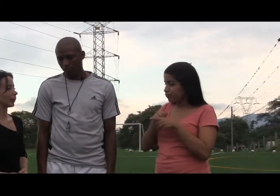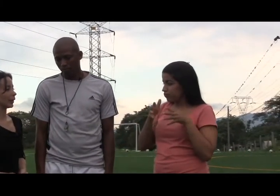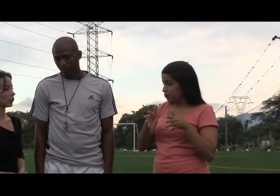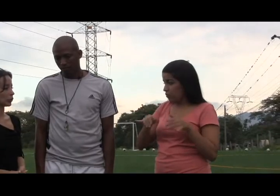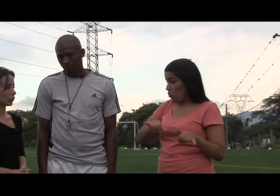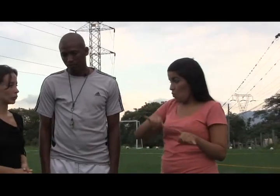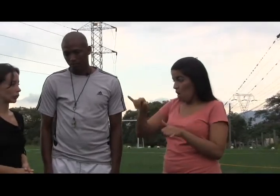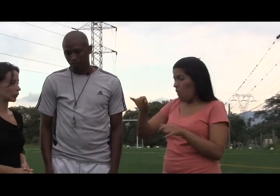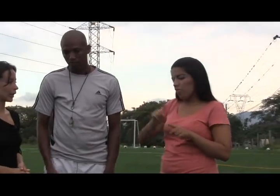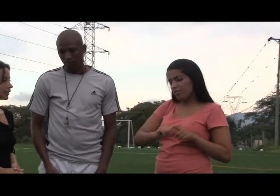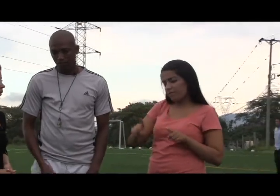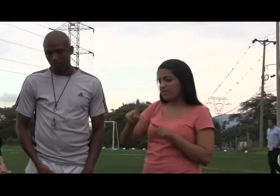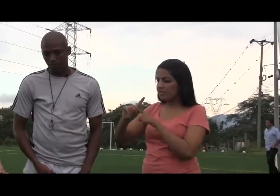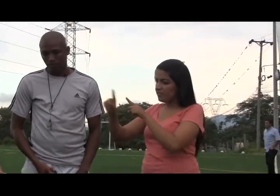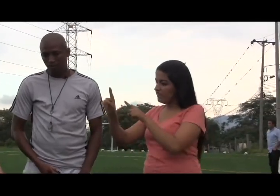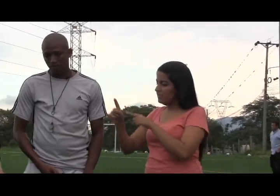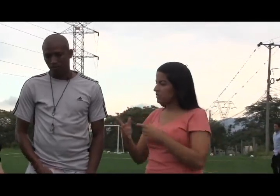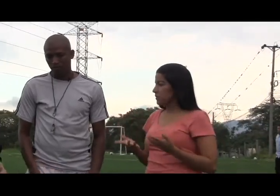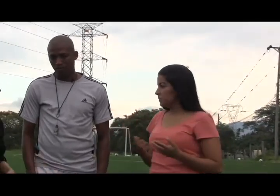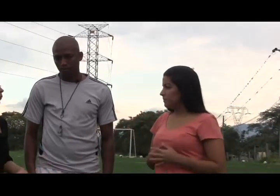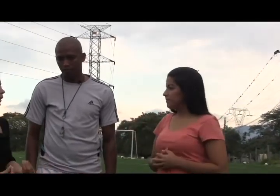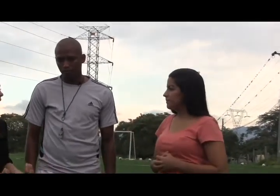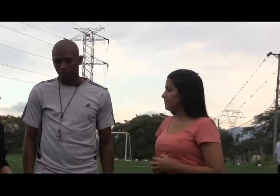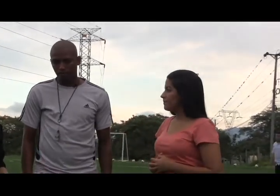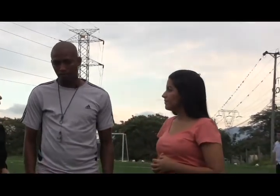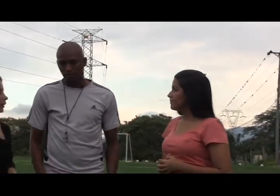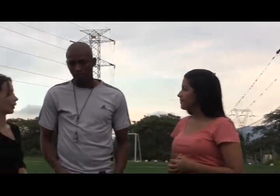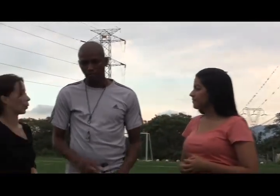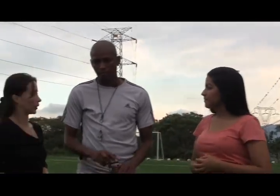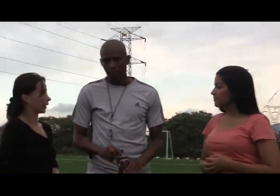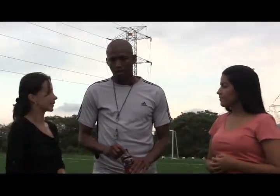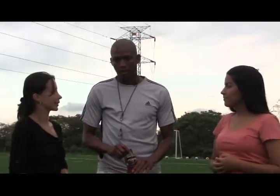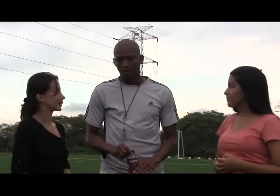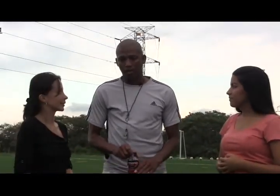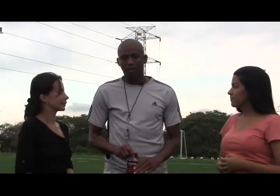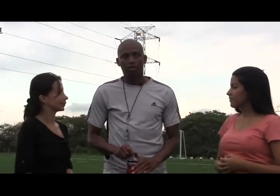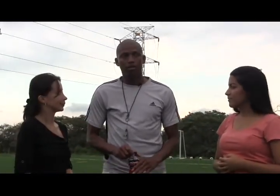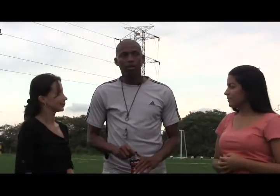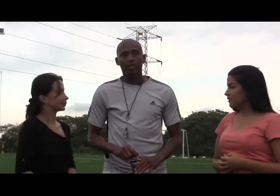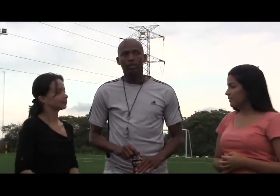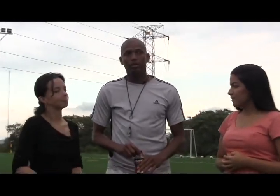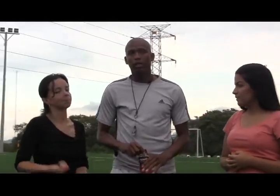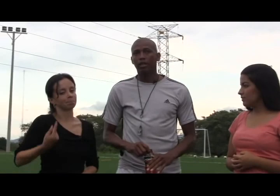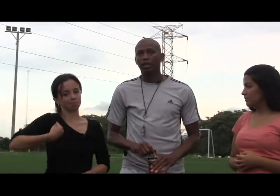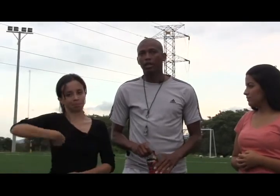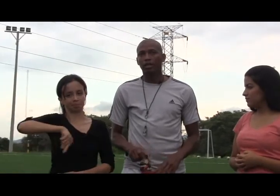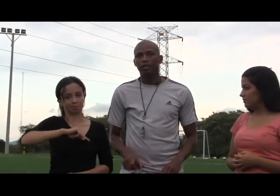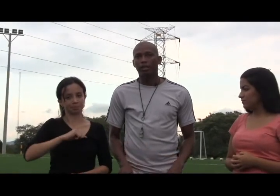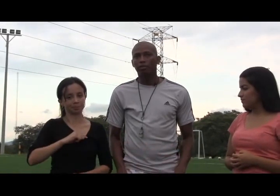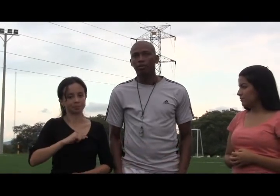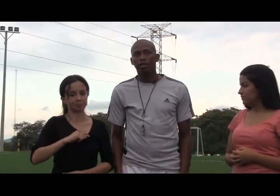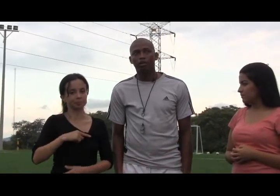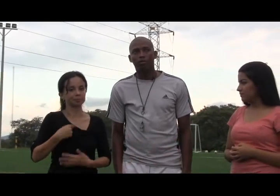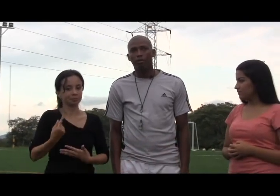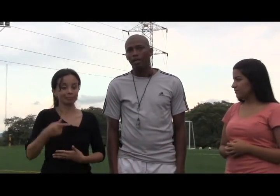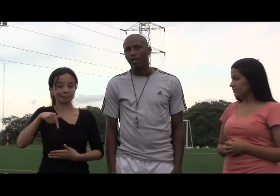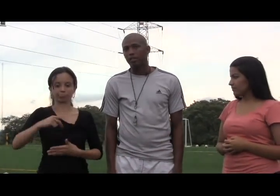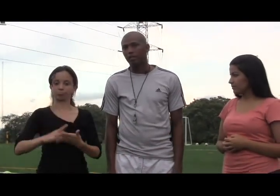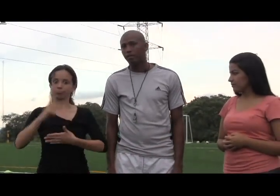¿Para los niños es igual o pues, se divide por categorías? Nosotros en este gran proyecto vamos a manejar